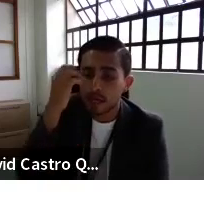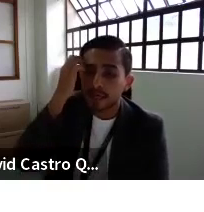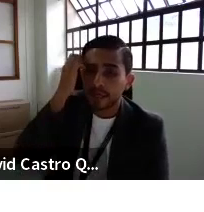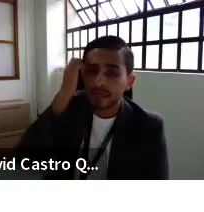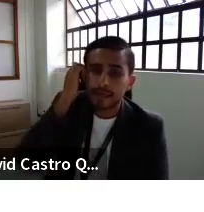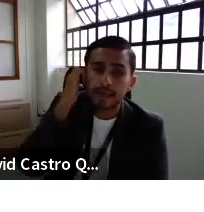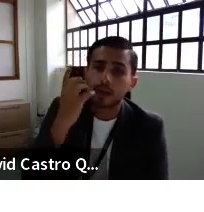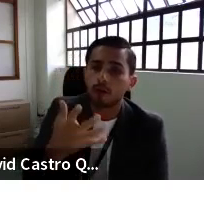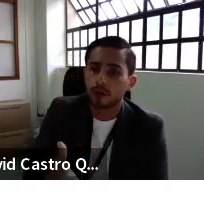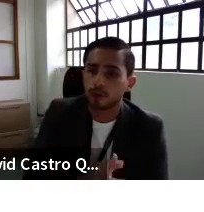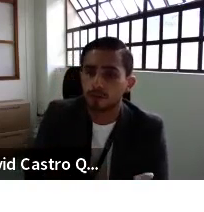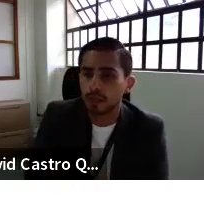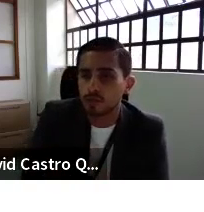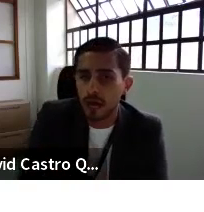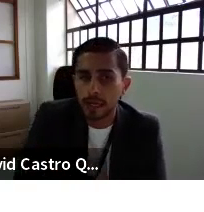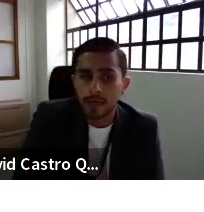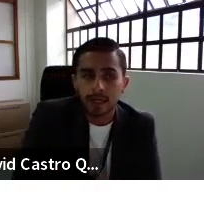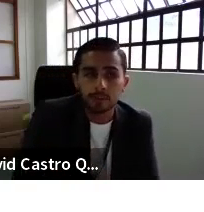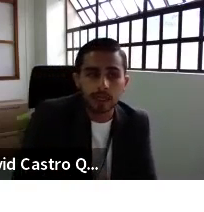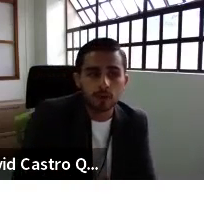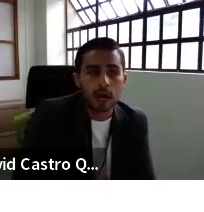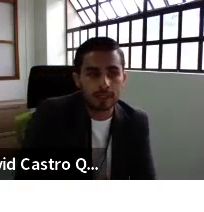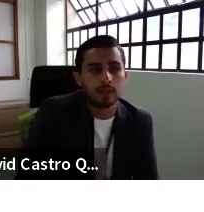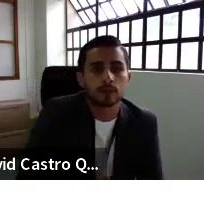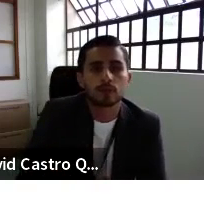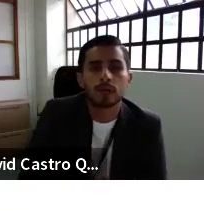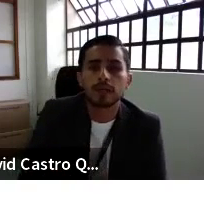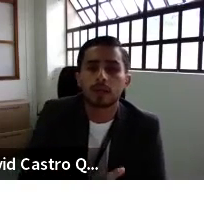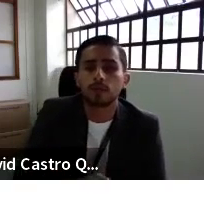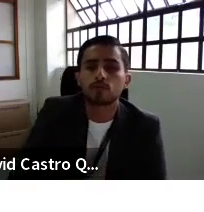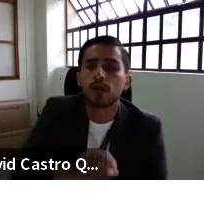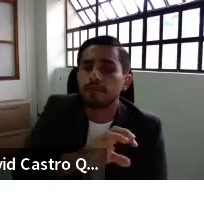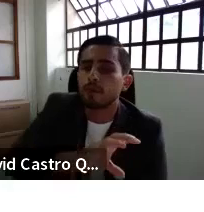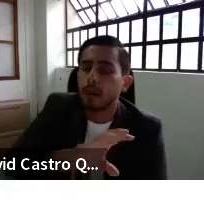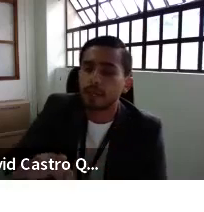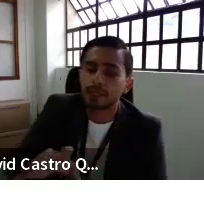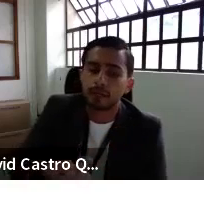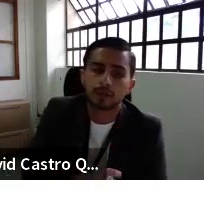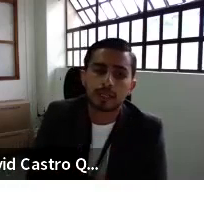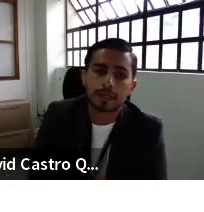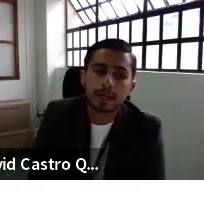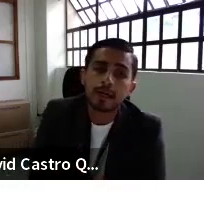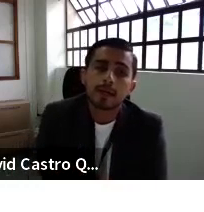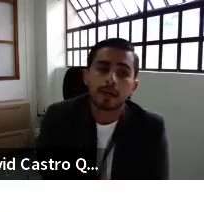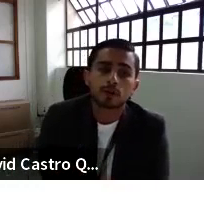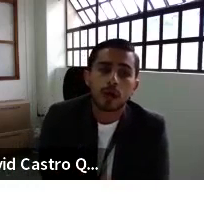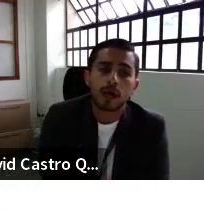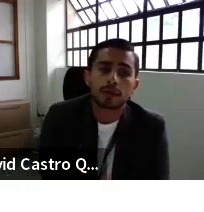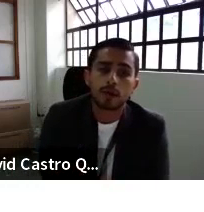y de ese diálogo de conocimientos que hay inmerso allí entonces yo aquí les tengo pues un gráfico en la parte inferior del slide que nos habla de